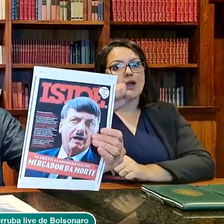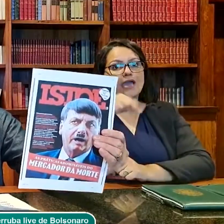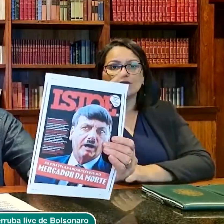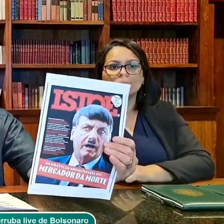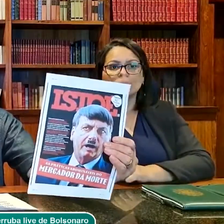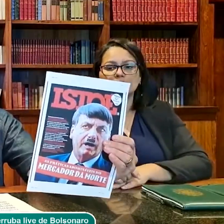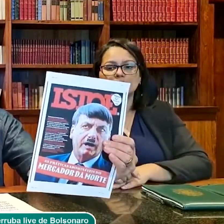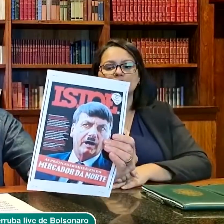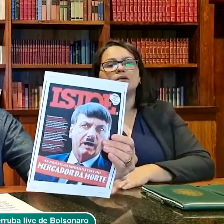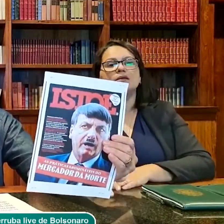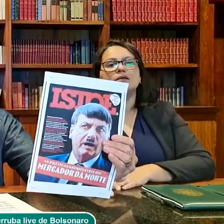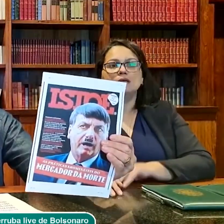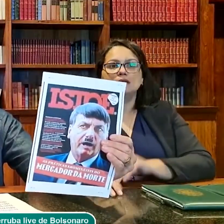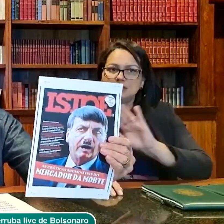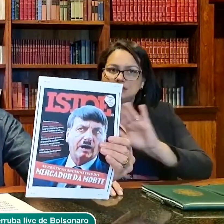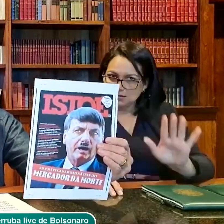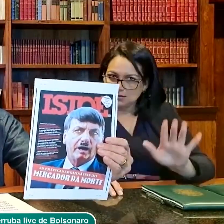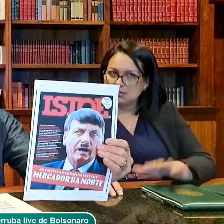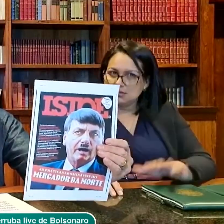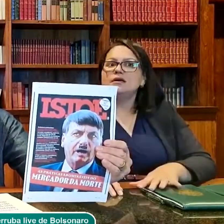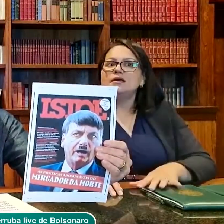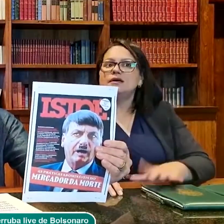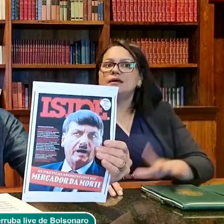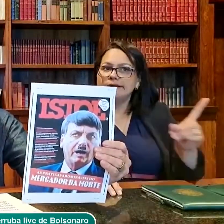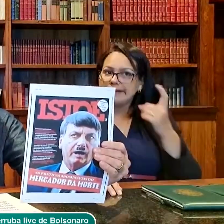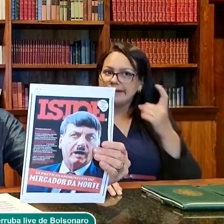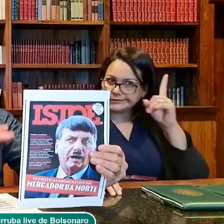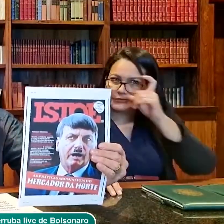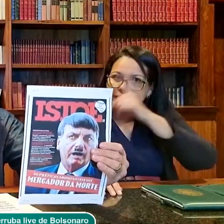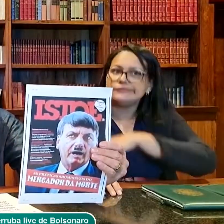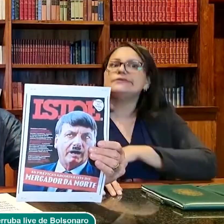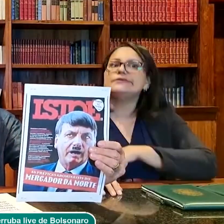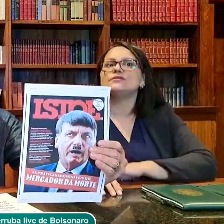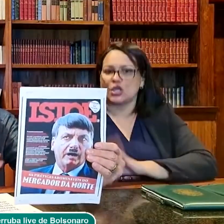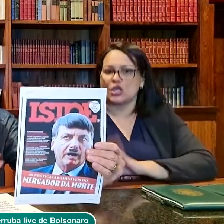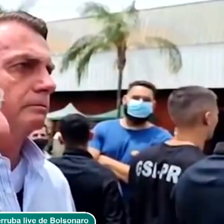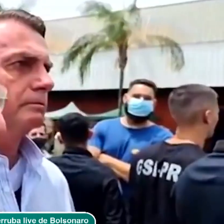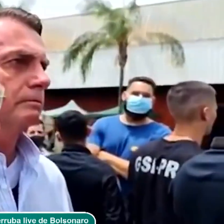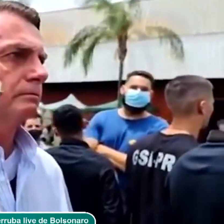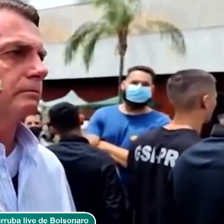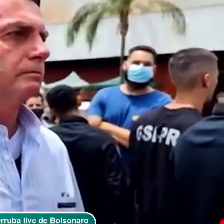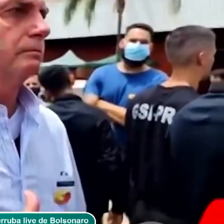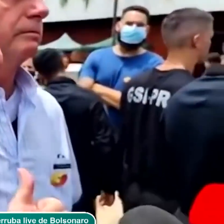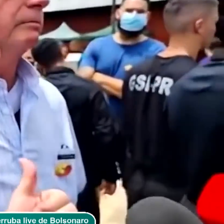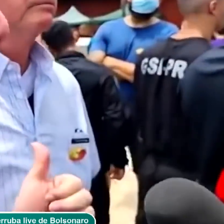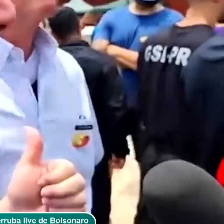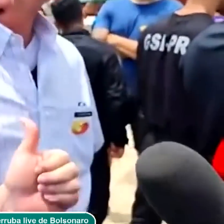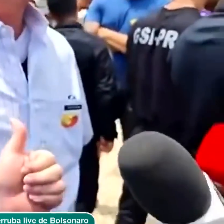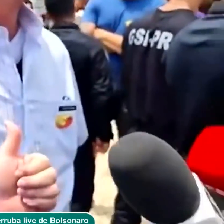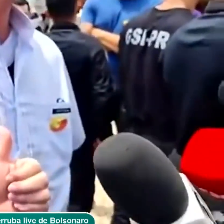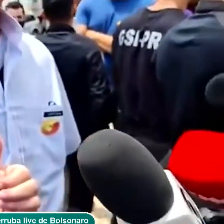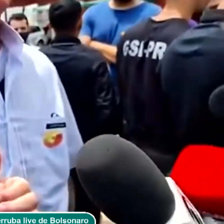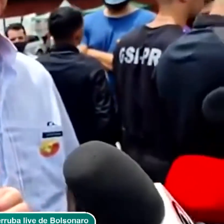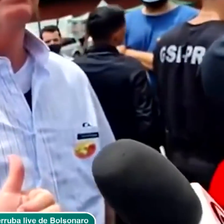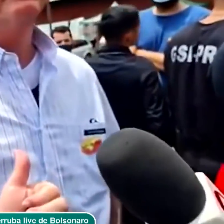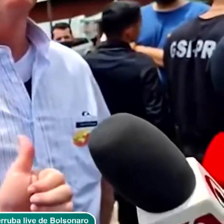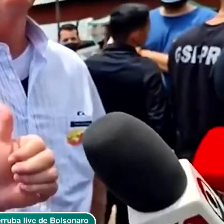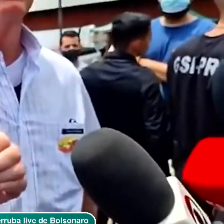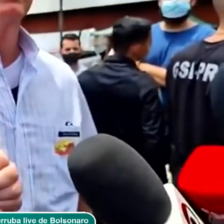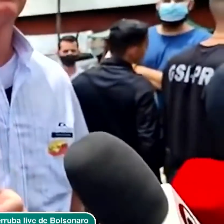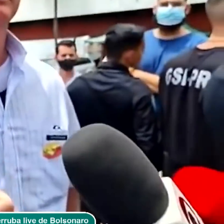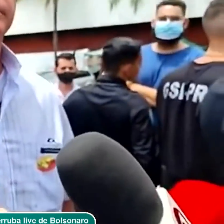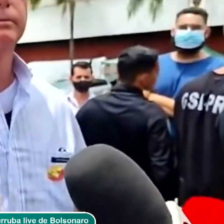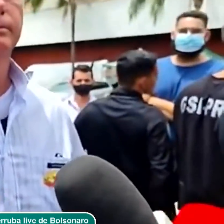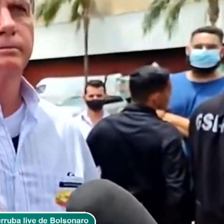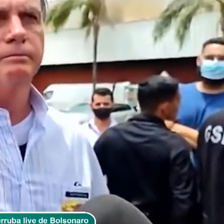estão desenvolvendo síndrome de imunodeficiência adquirida, a AIDS. O Departamento de Saúde e